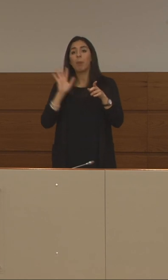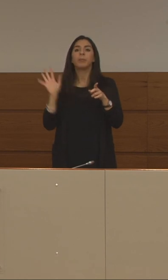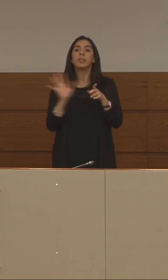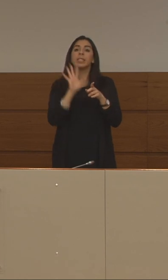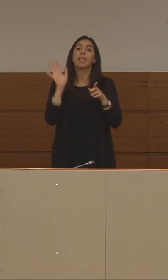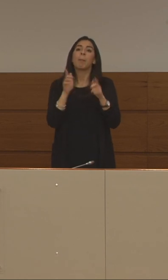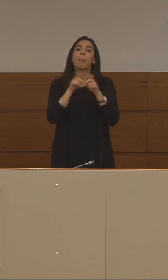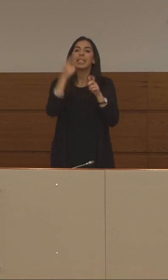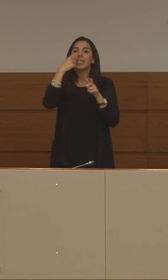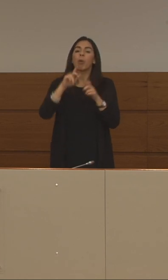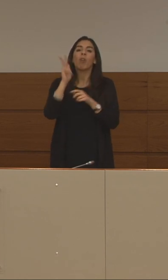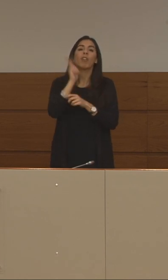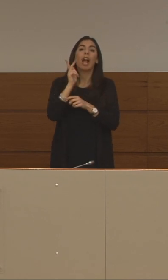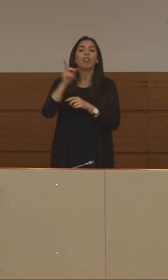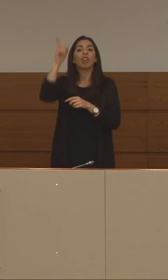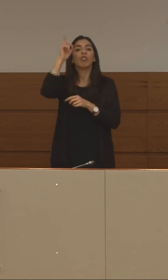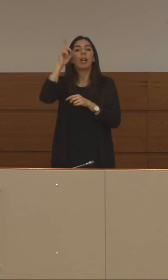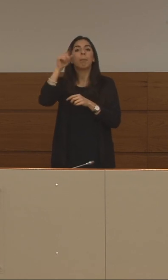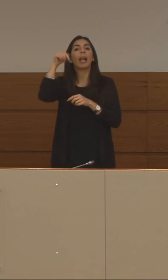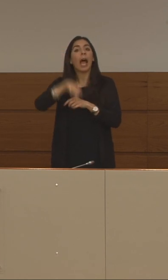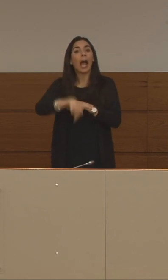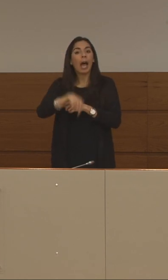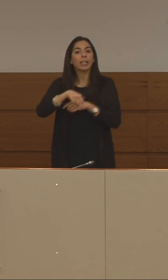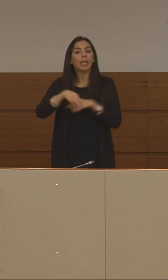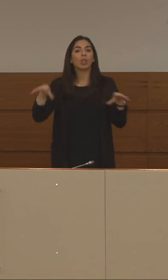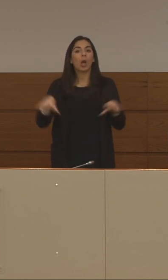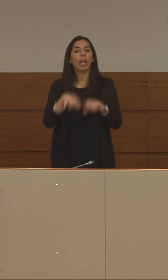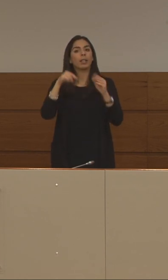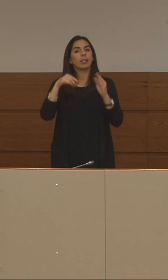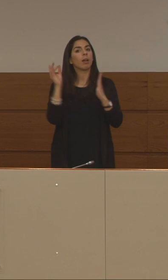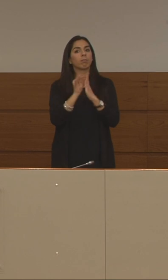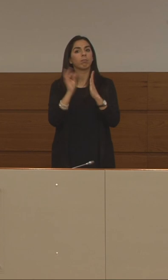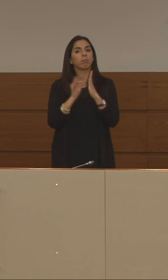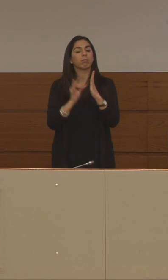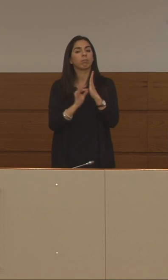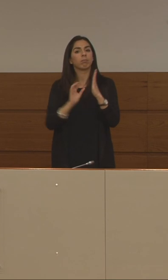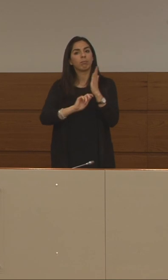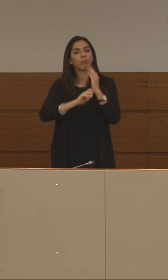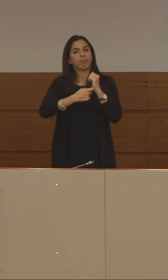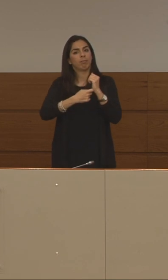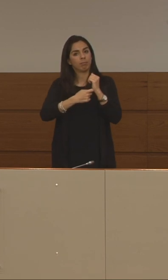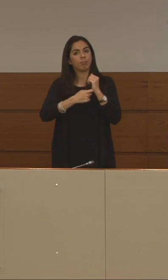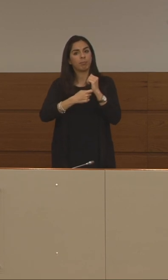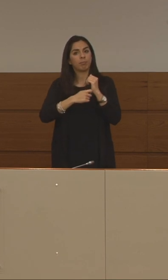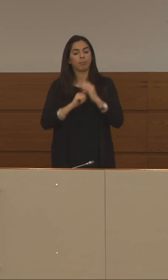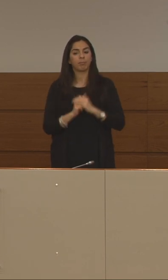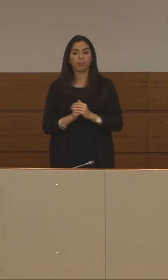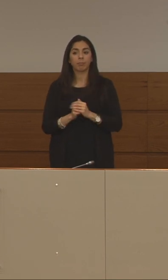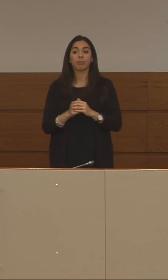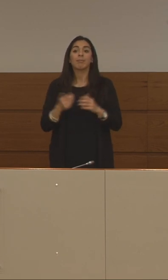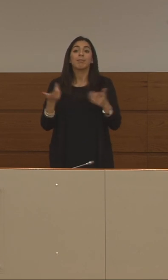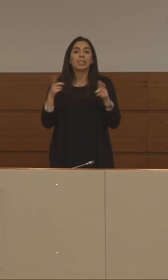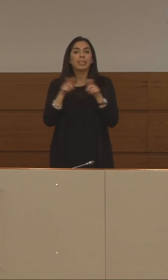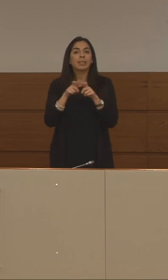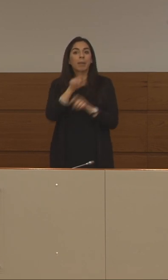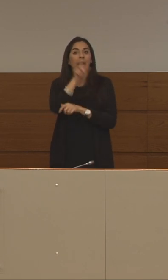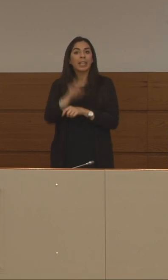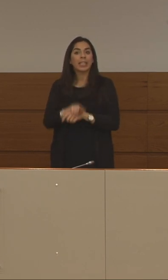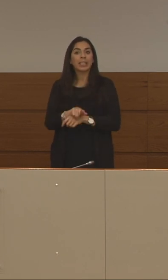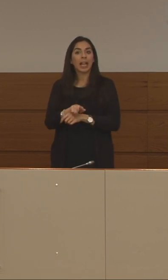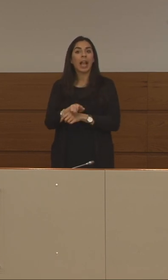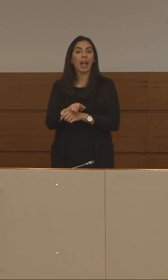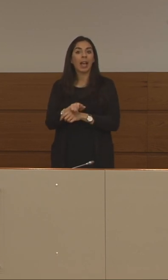germania in questo momento stiano prendendo provvedimenti più restrittivi nostro paese già